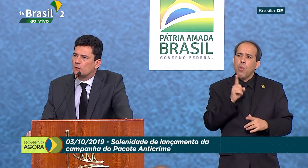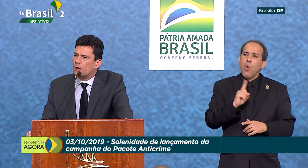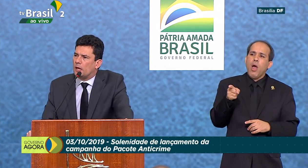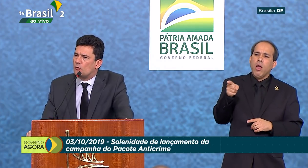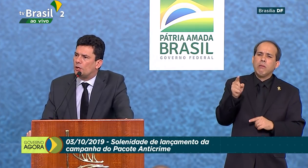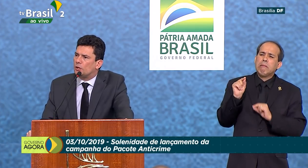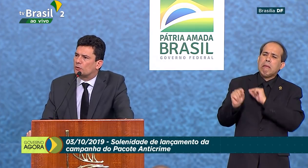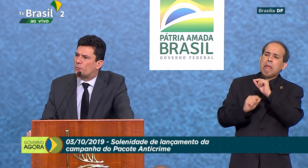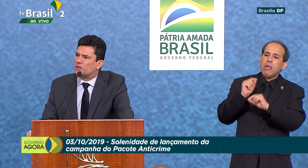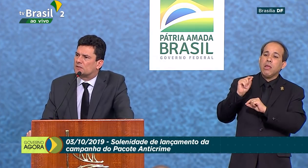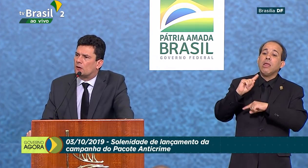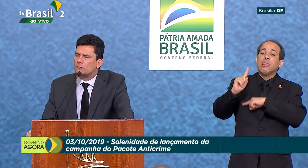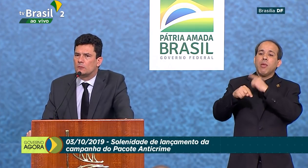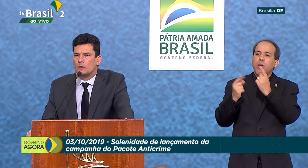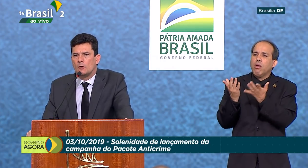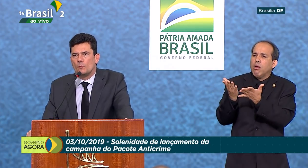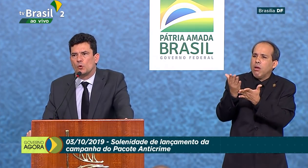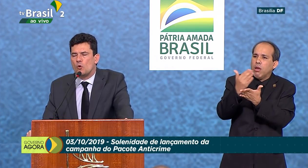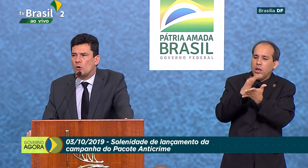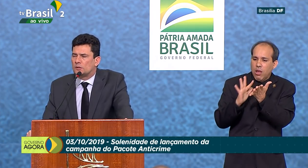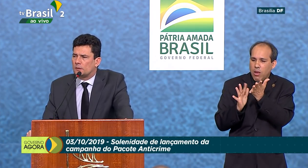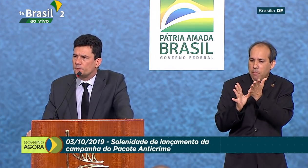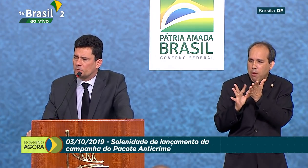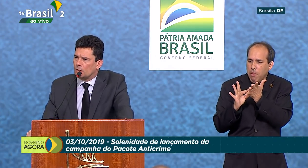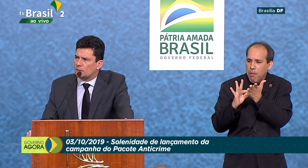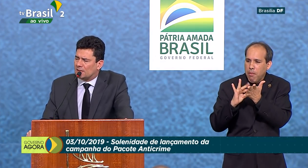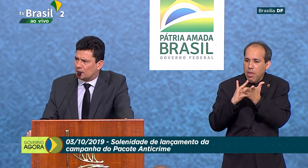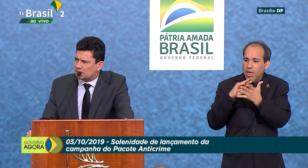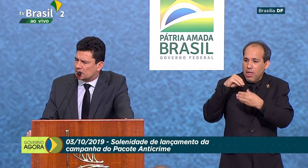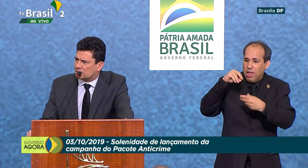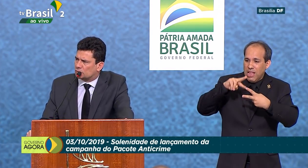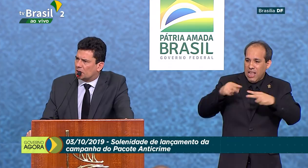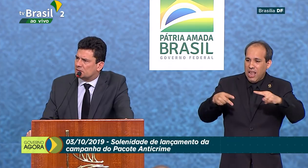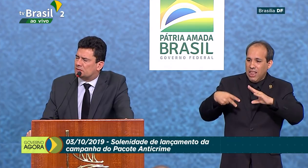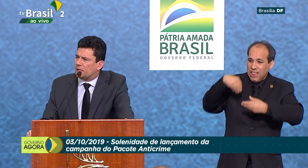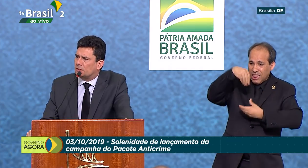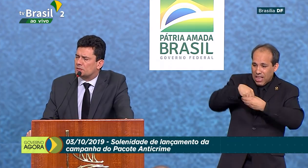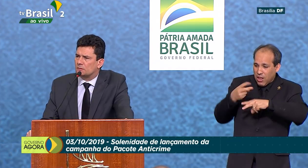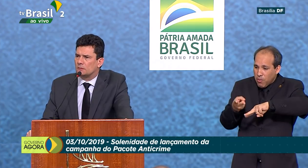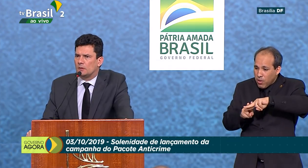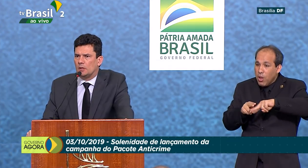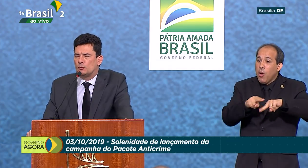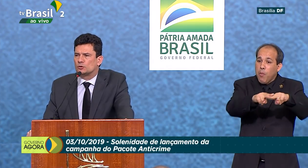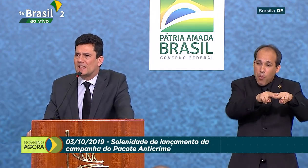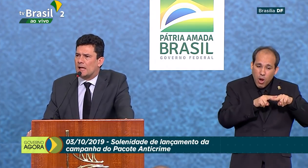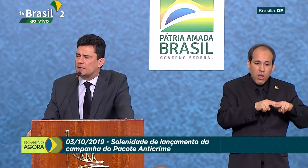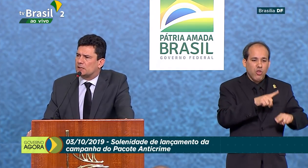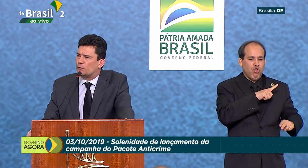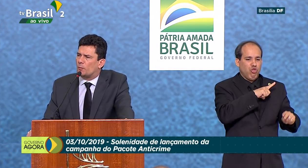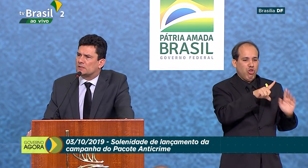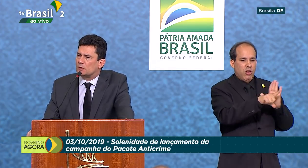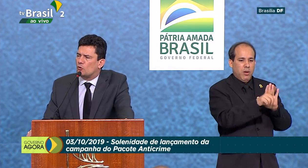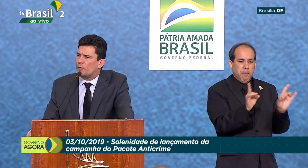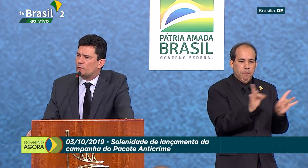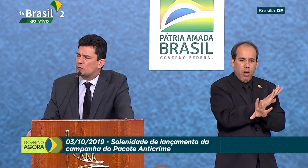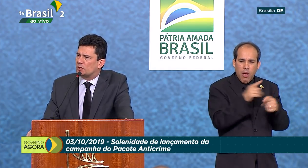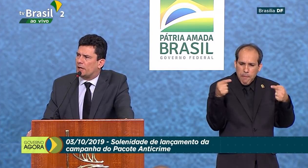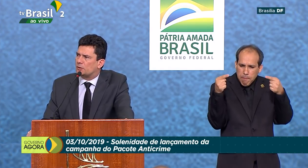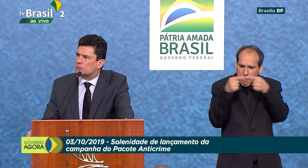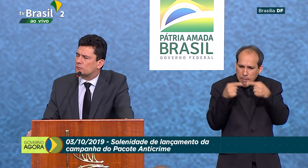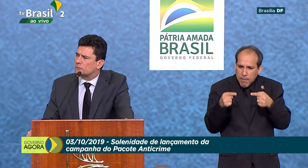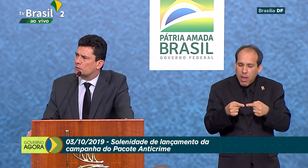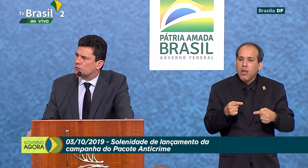genético recolhido na prisão por conta da legislação já existente e cruzada essa informação com o